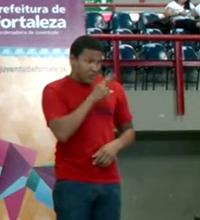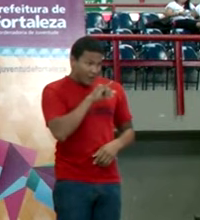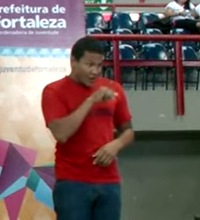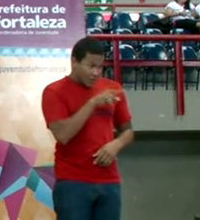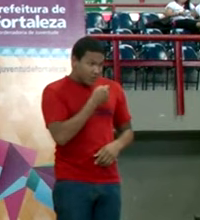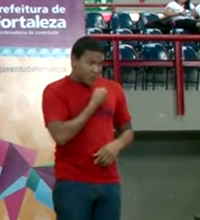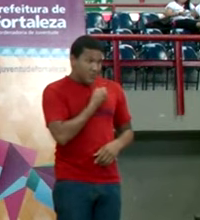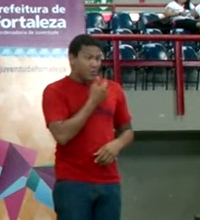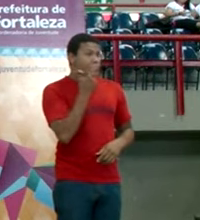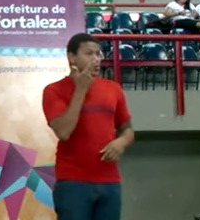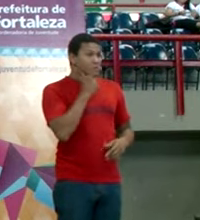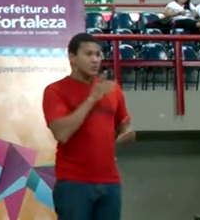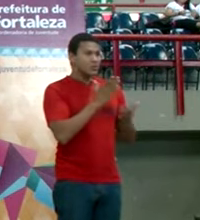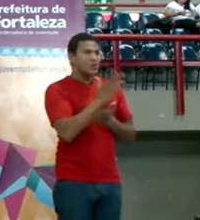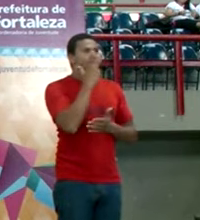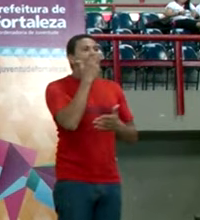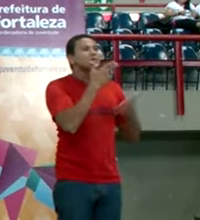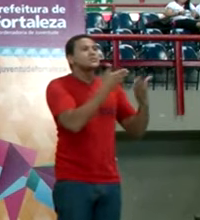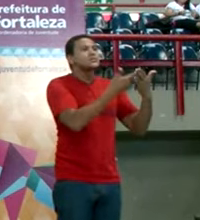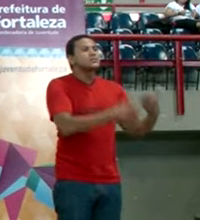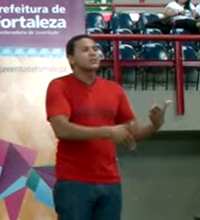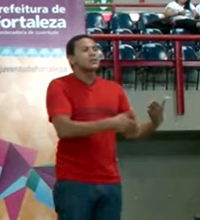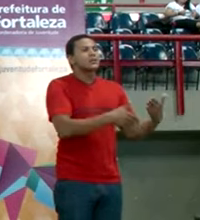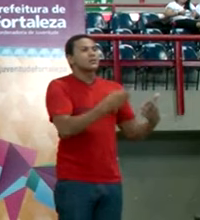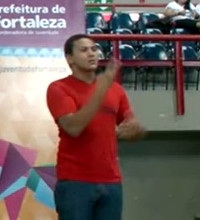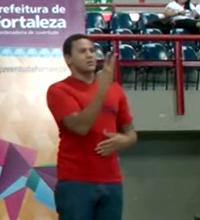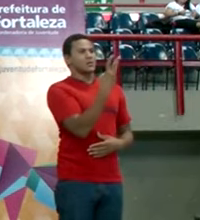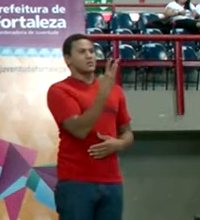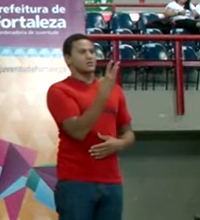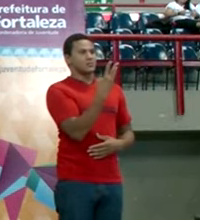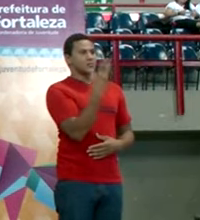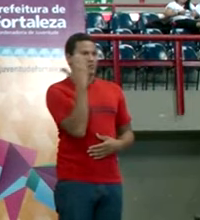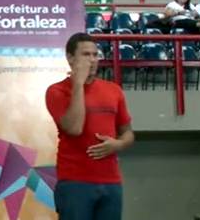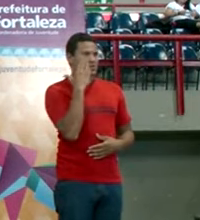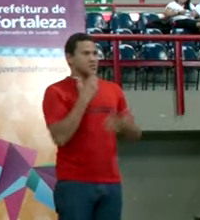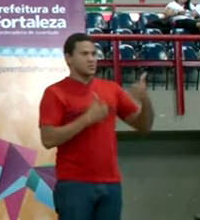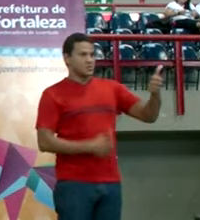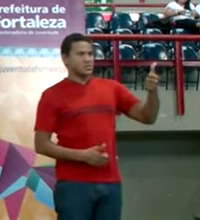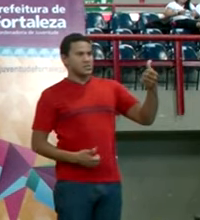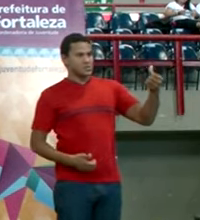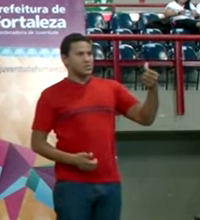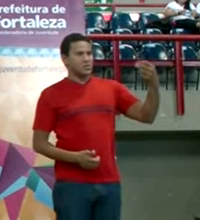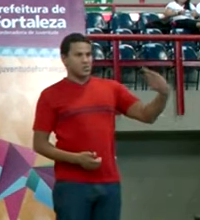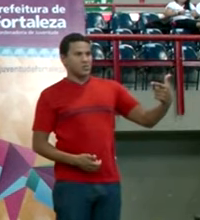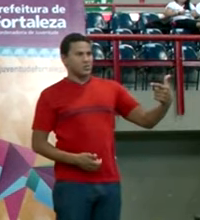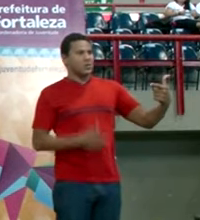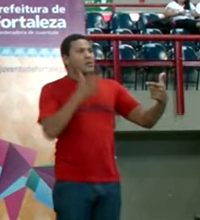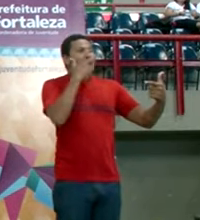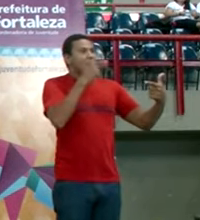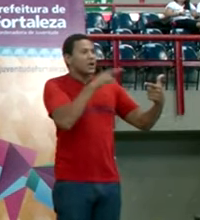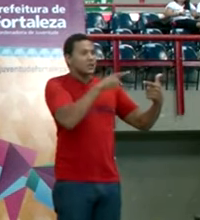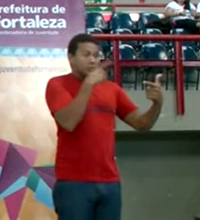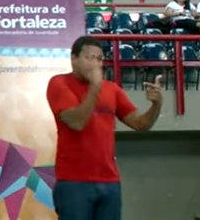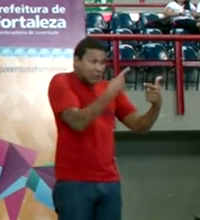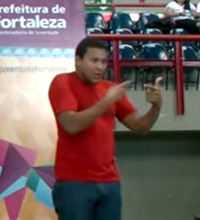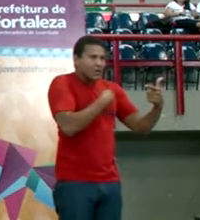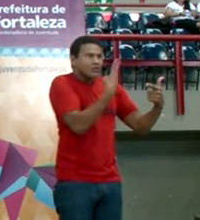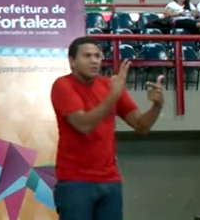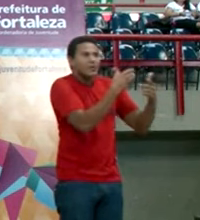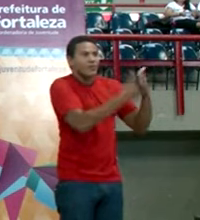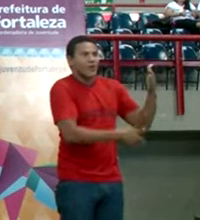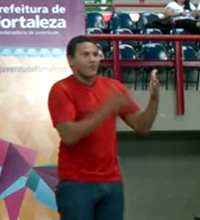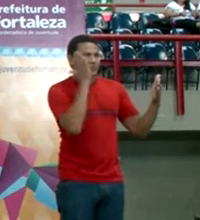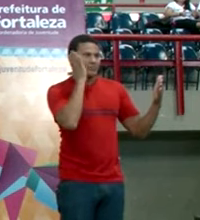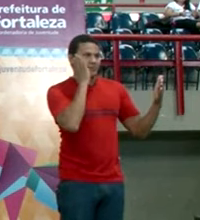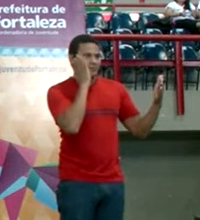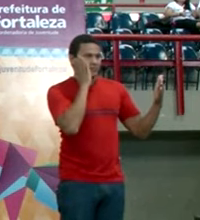é como se você tivesse feito três provas daquela e a nota foi 162 quando eu digo que a prova de redação tem peso